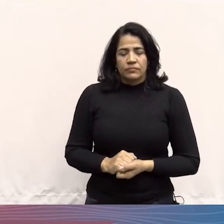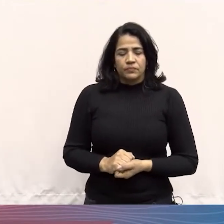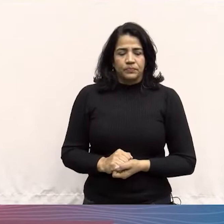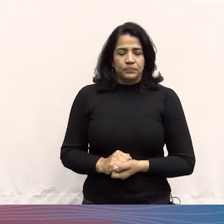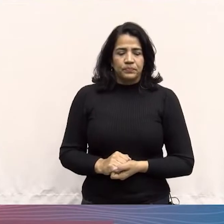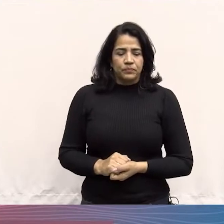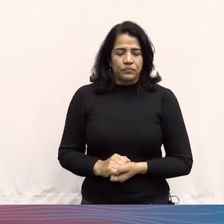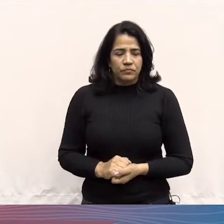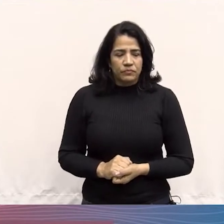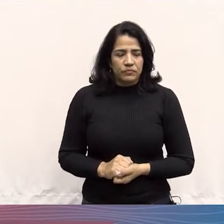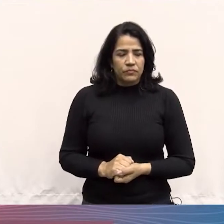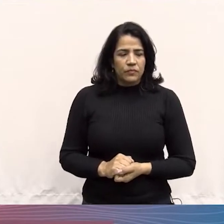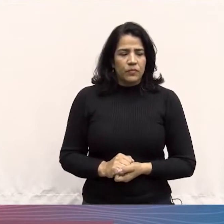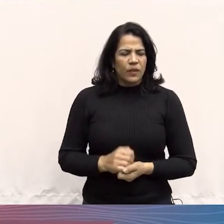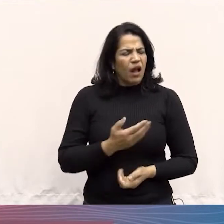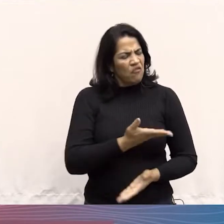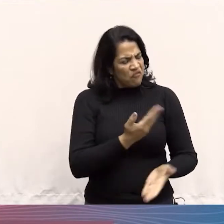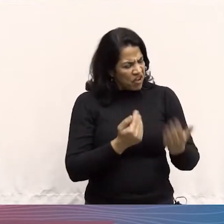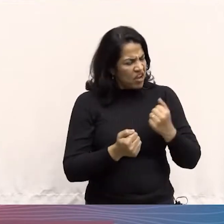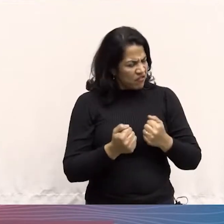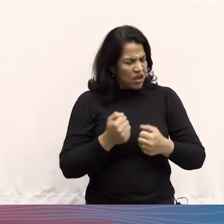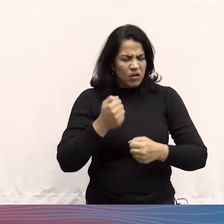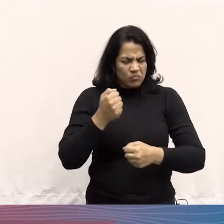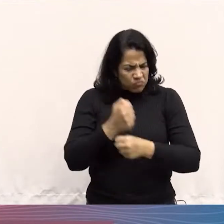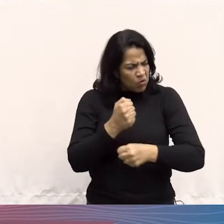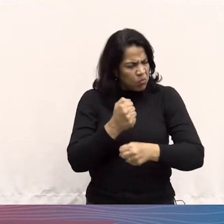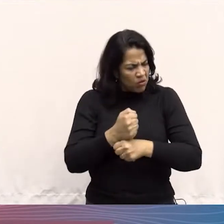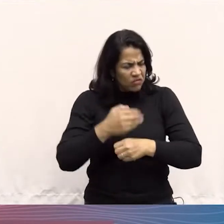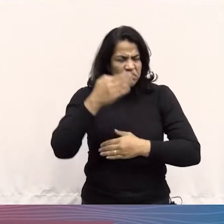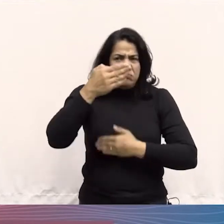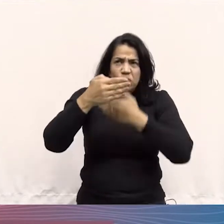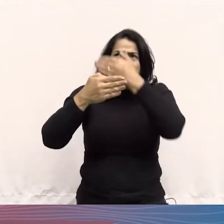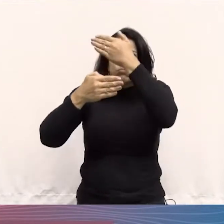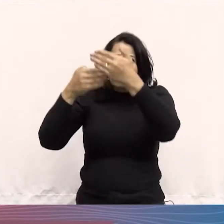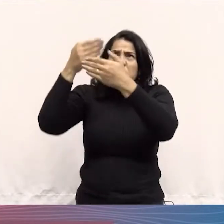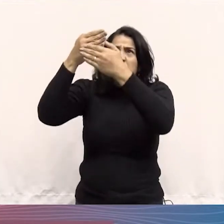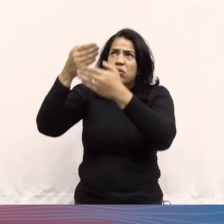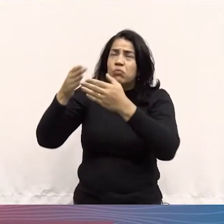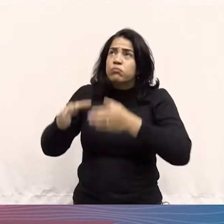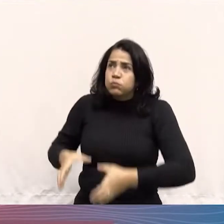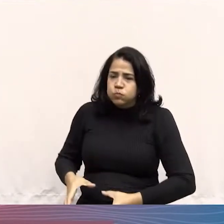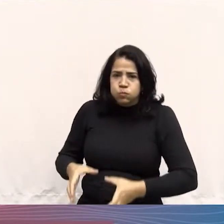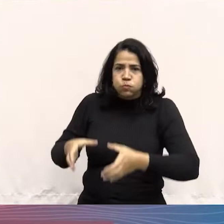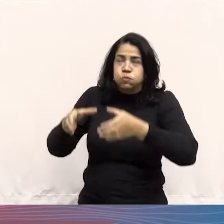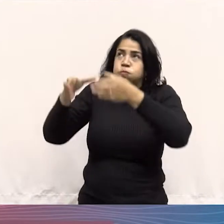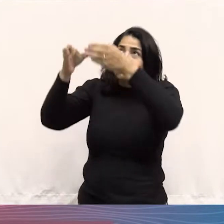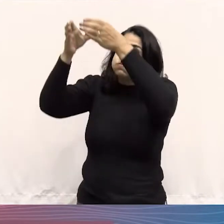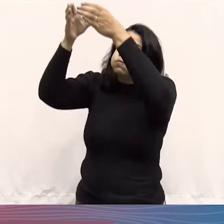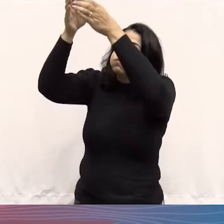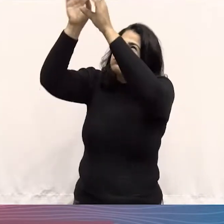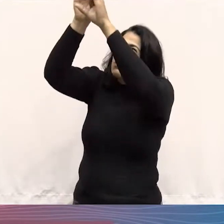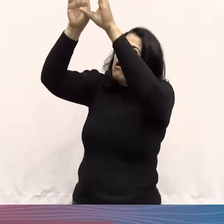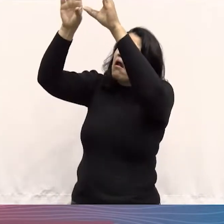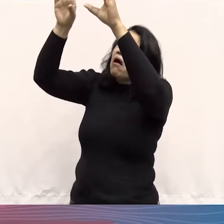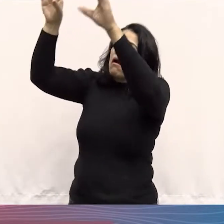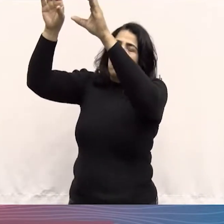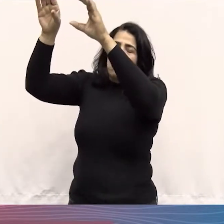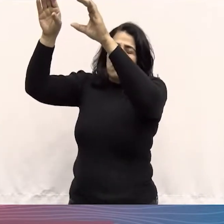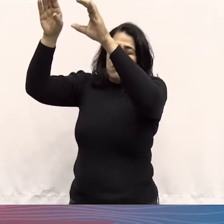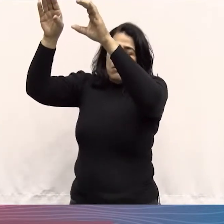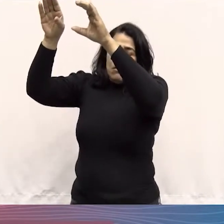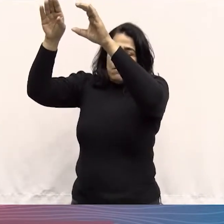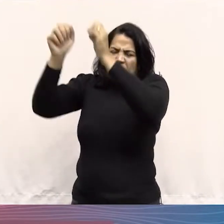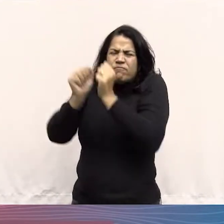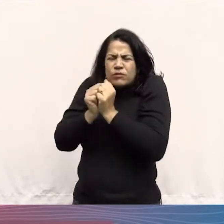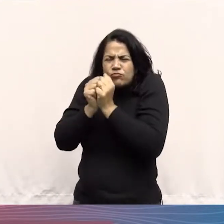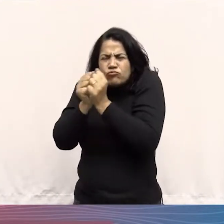Para que não sejamos espalhados por toda a terra. Então eles se agruparam sob